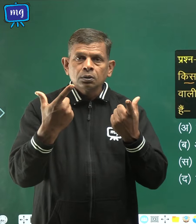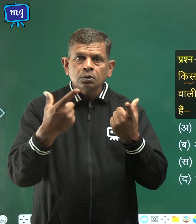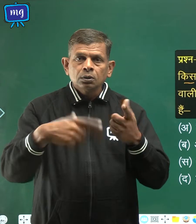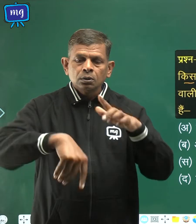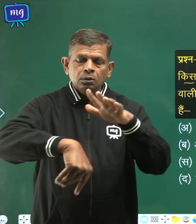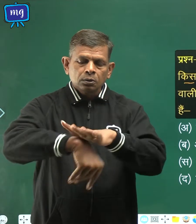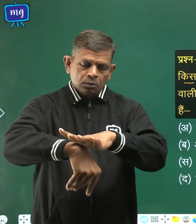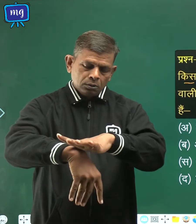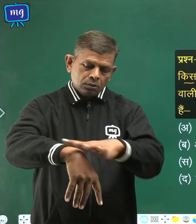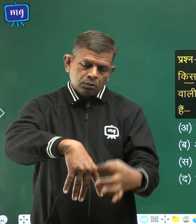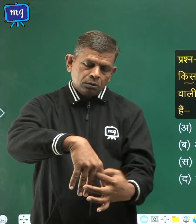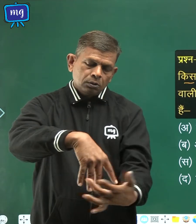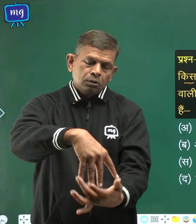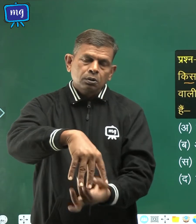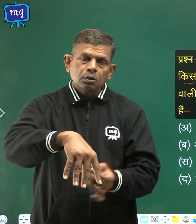जड़ में